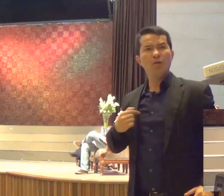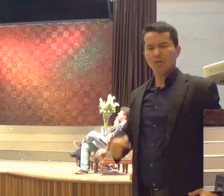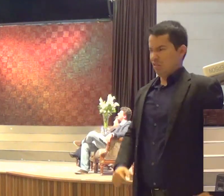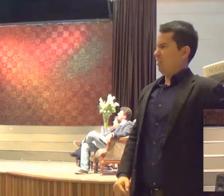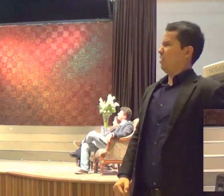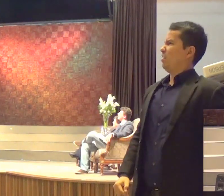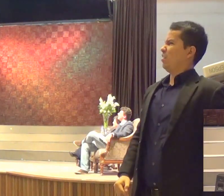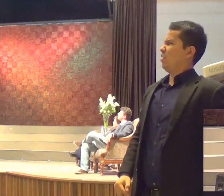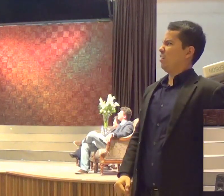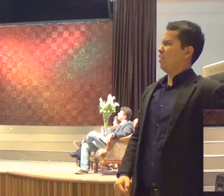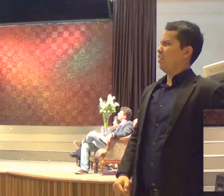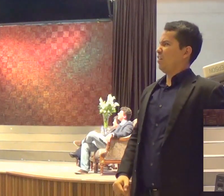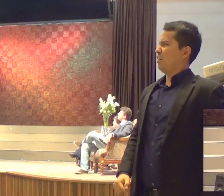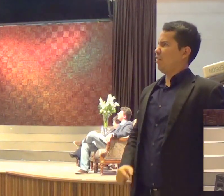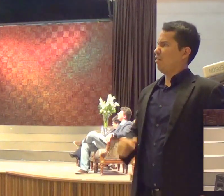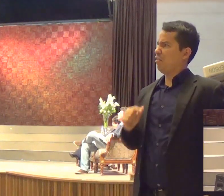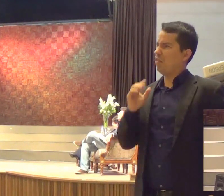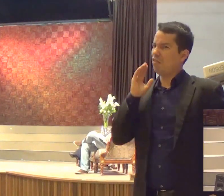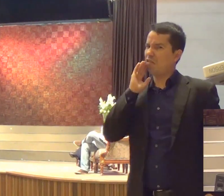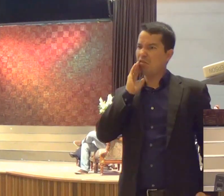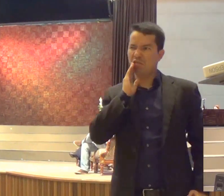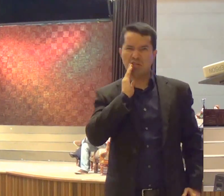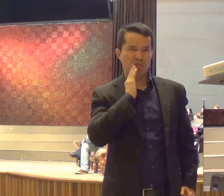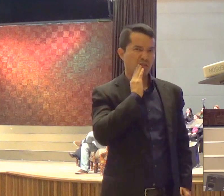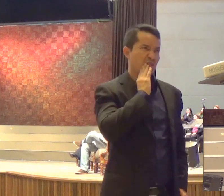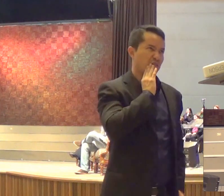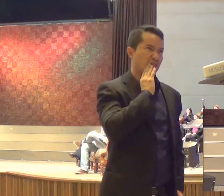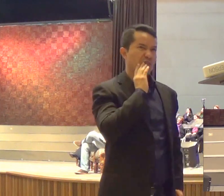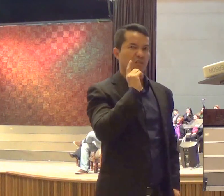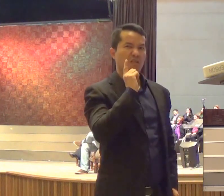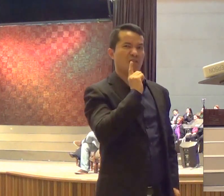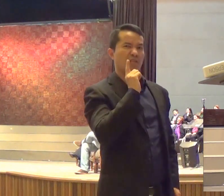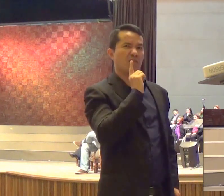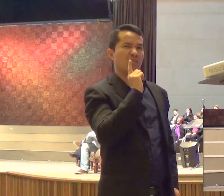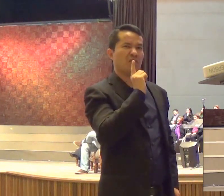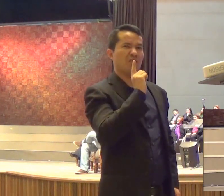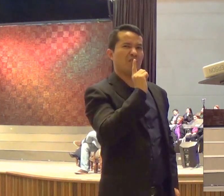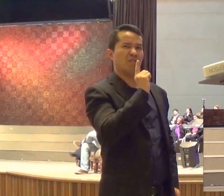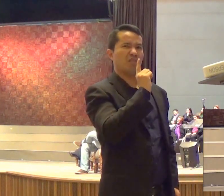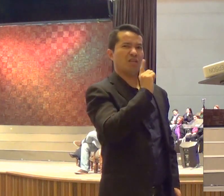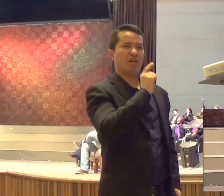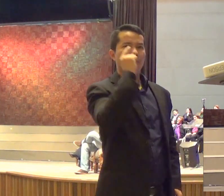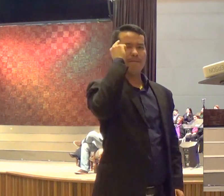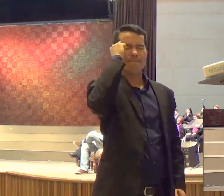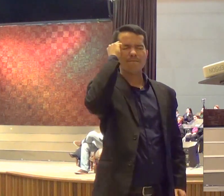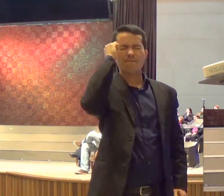dali fiquei pensando assim foi o melhor conselho